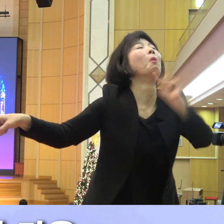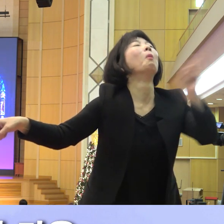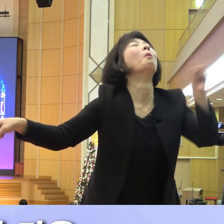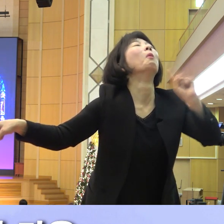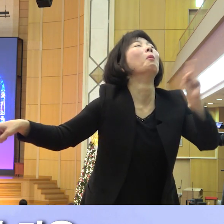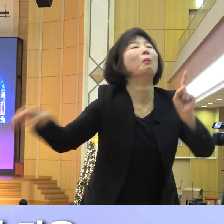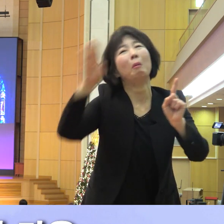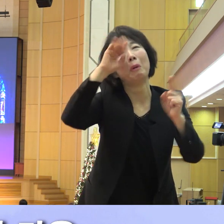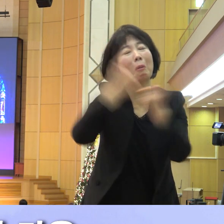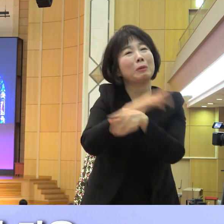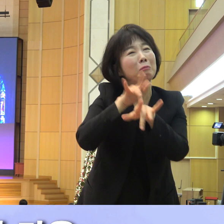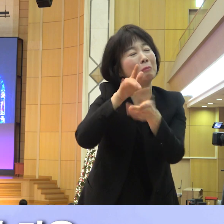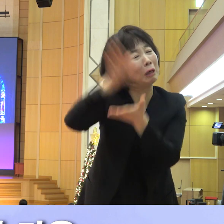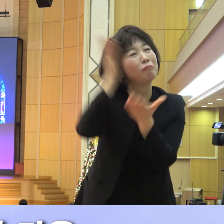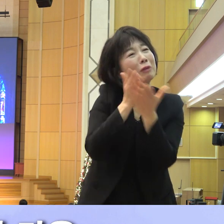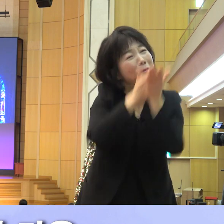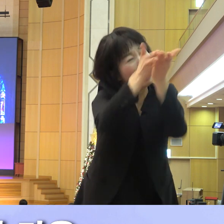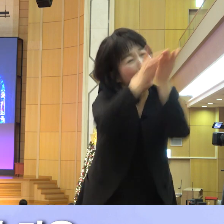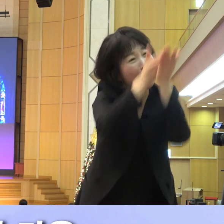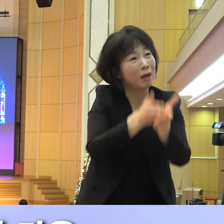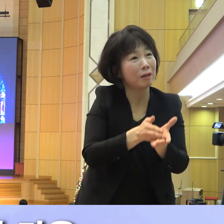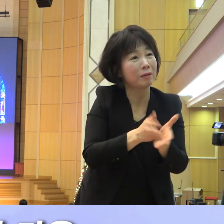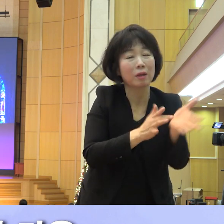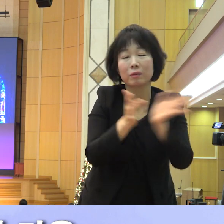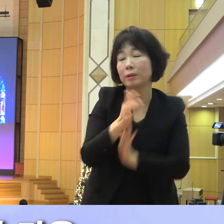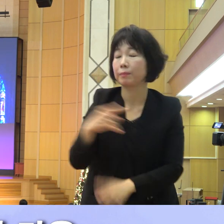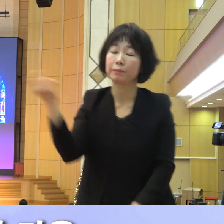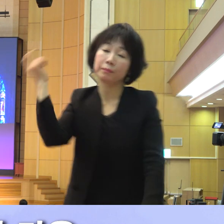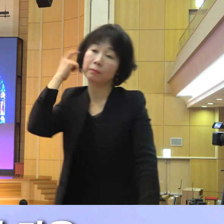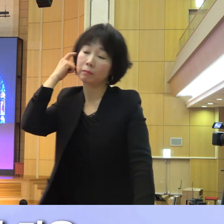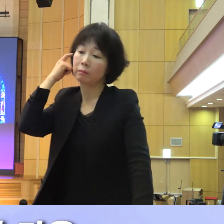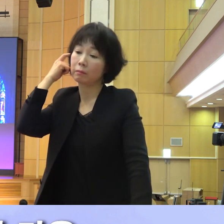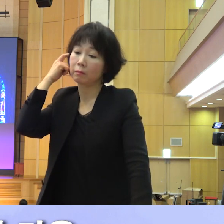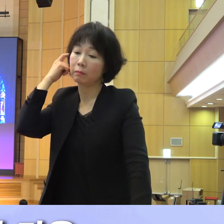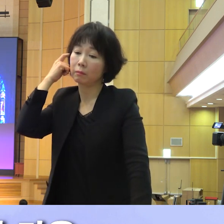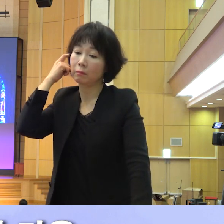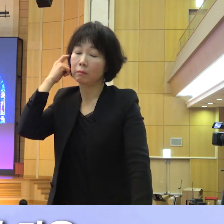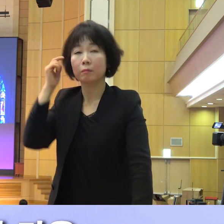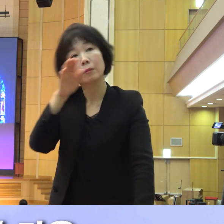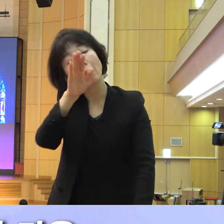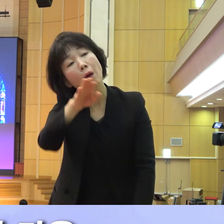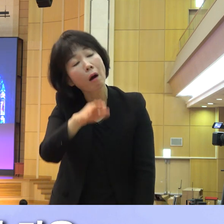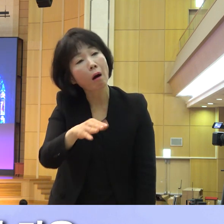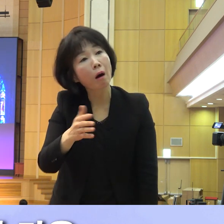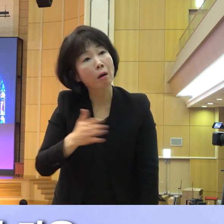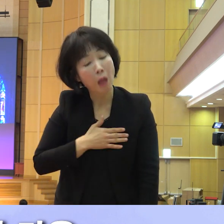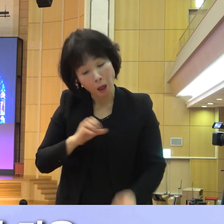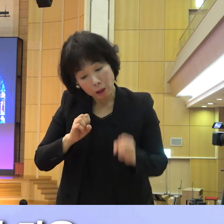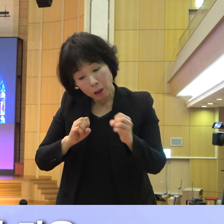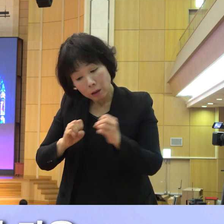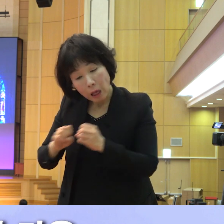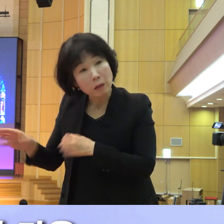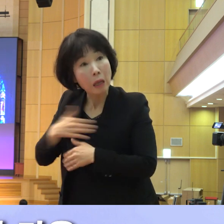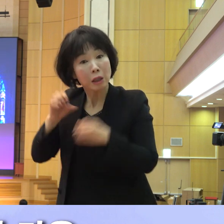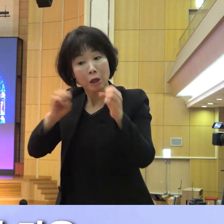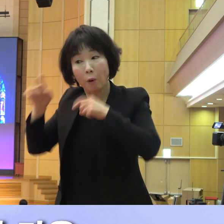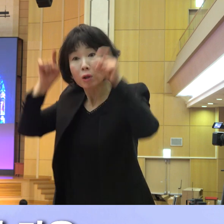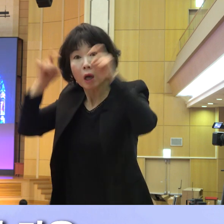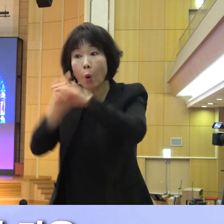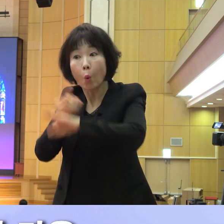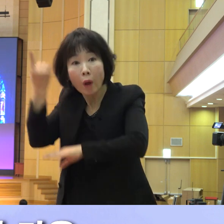예수께서 하시는 말씀이 나는 잃어버린 양 외에는 보냄을 받지 않았다.